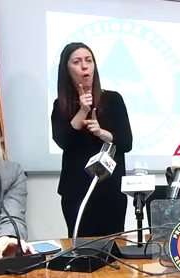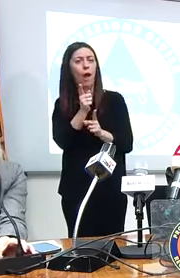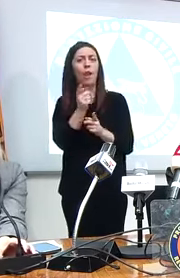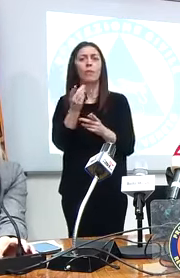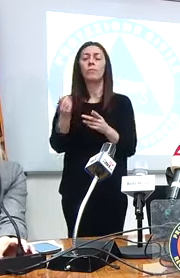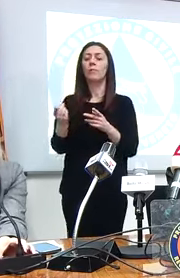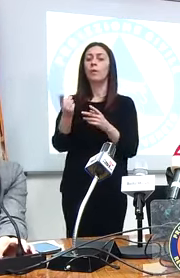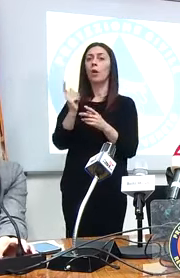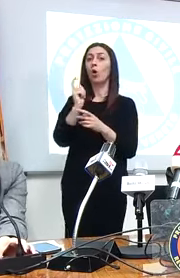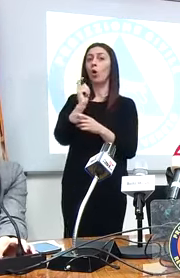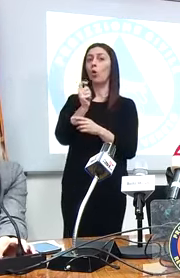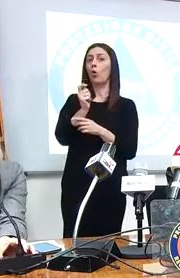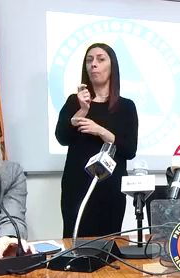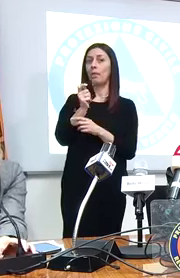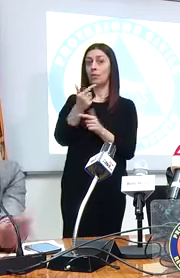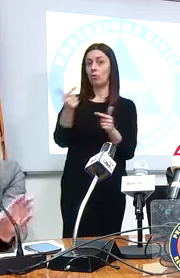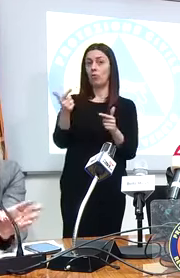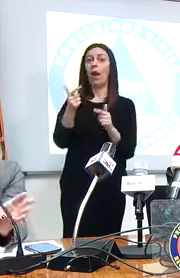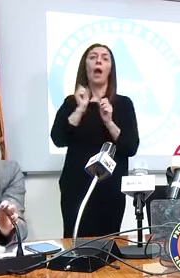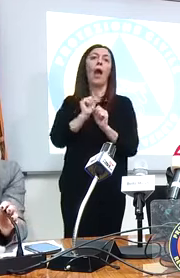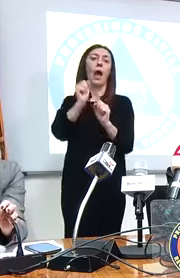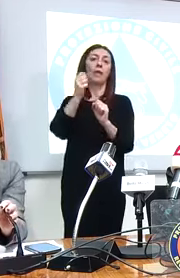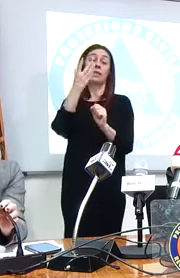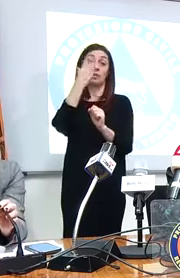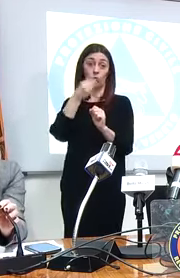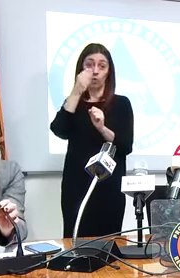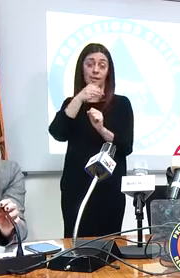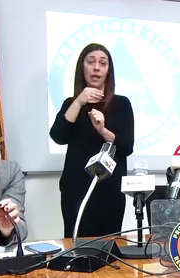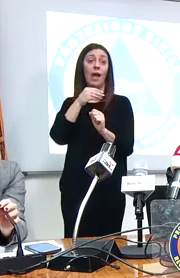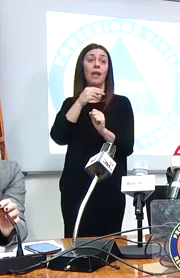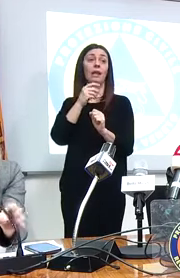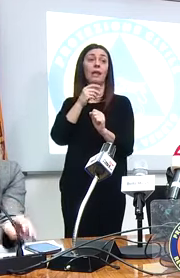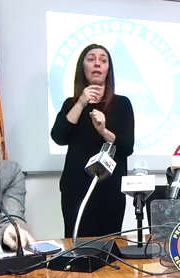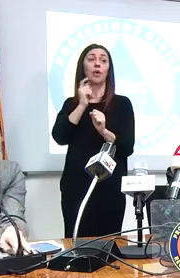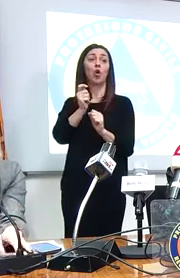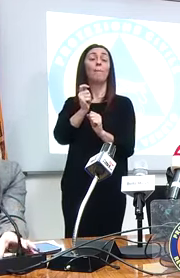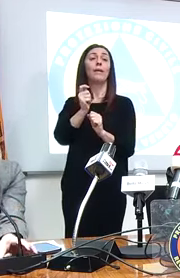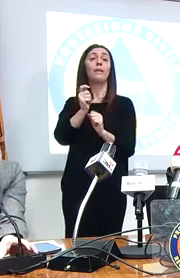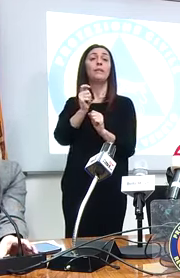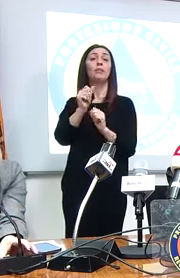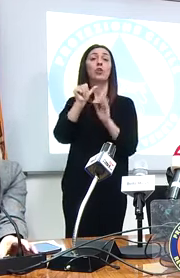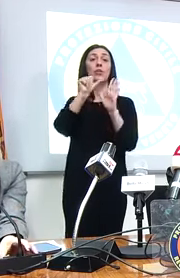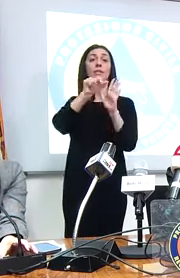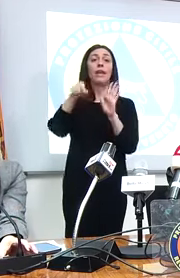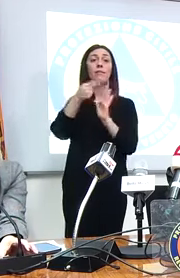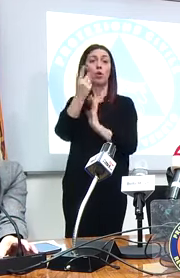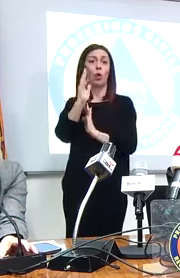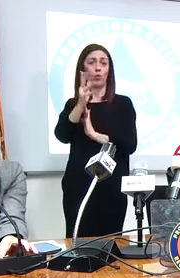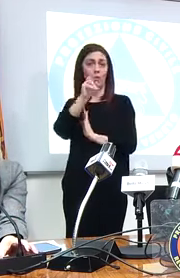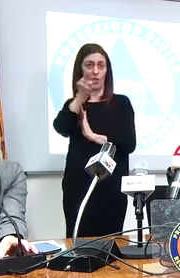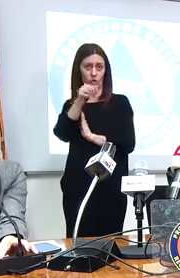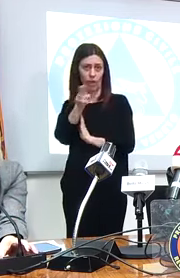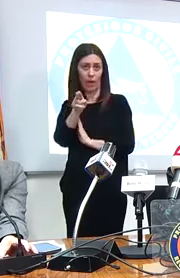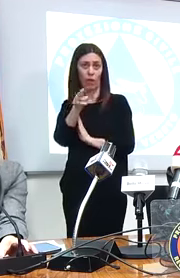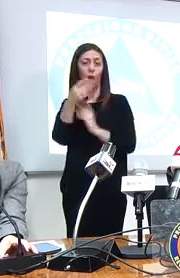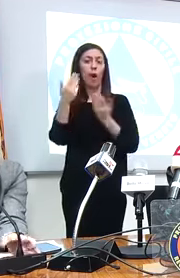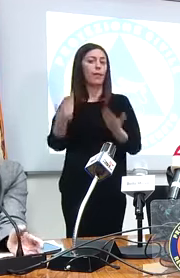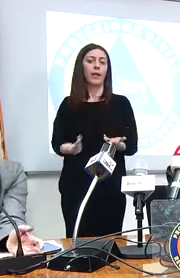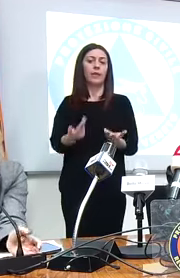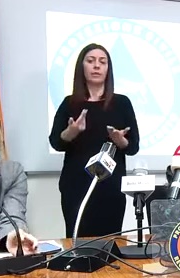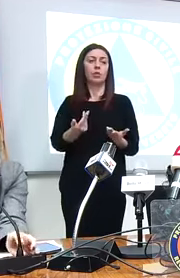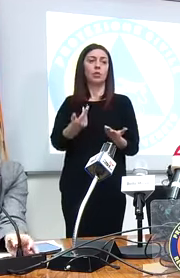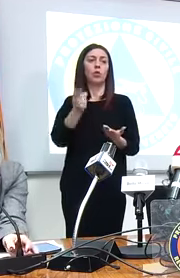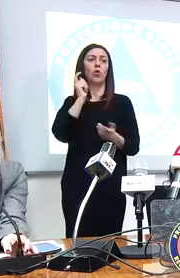non abbiamo antinfluenzale. Ancora. No, sull'antinfluenzale 6,15 euro. Ok. E quindi però oggi non c'è un compenso, siamo in attesa di